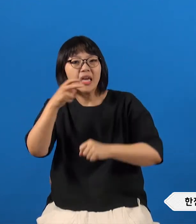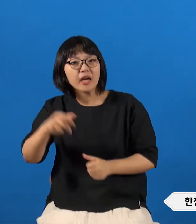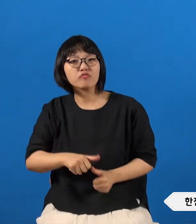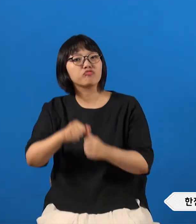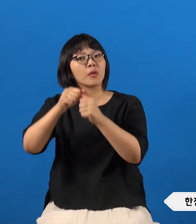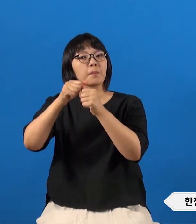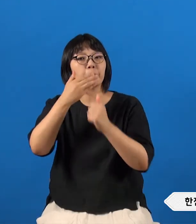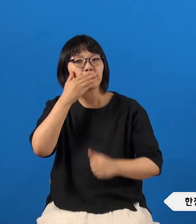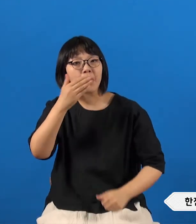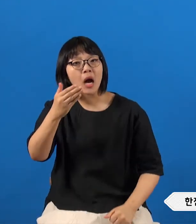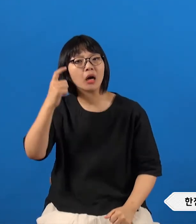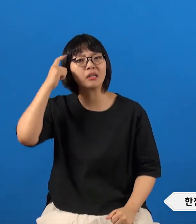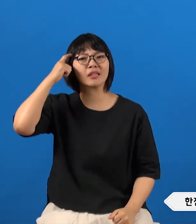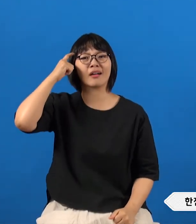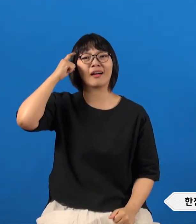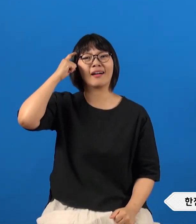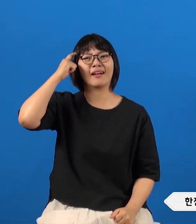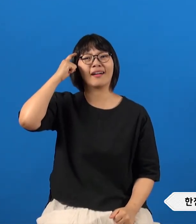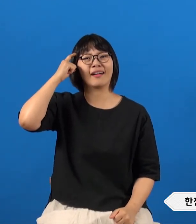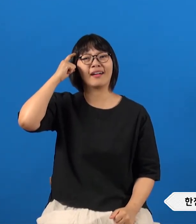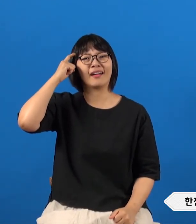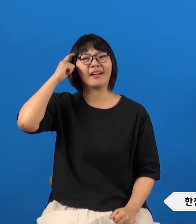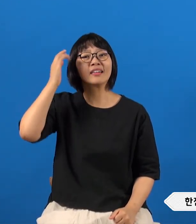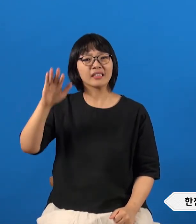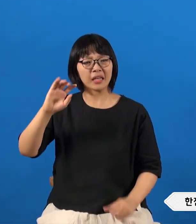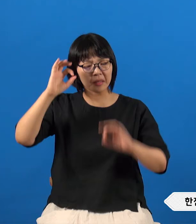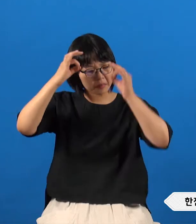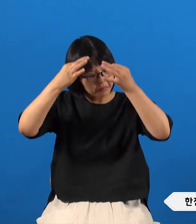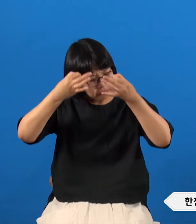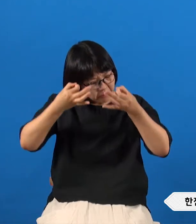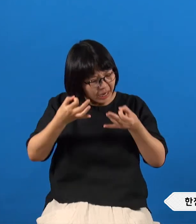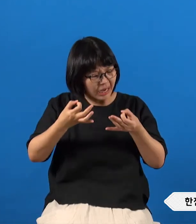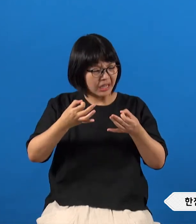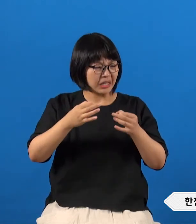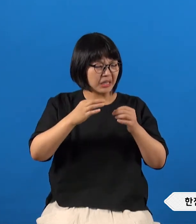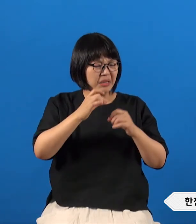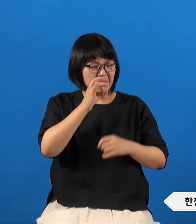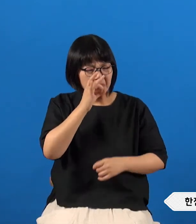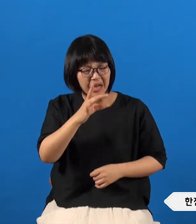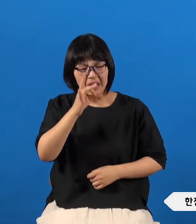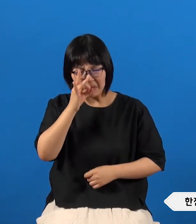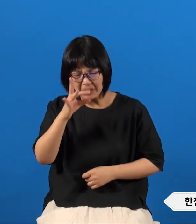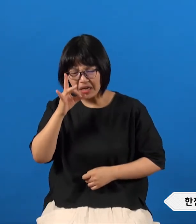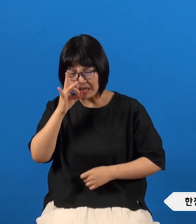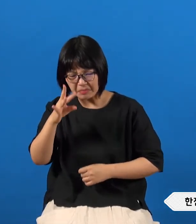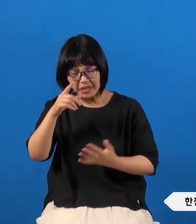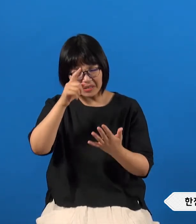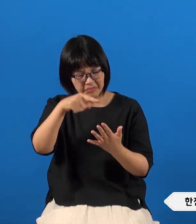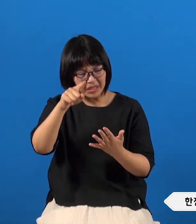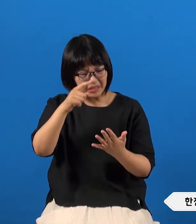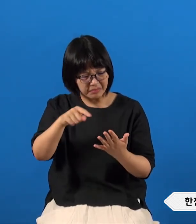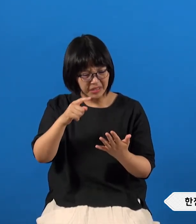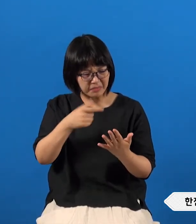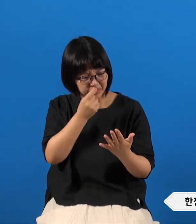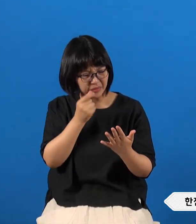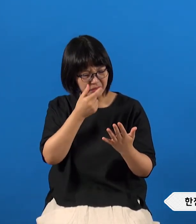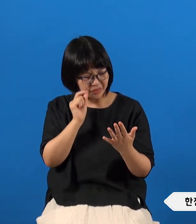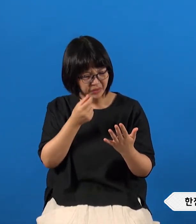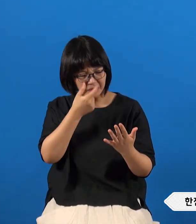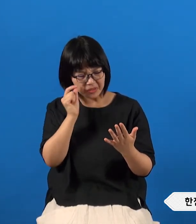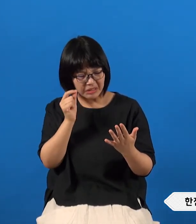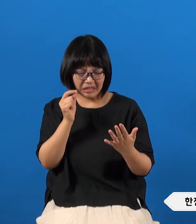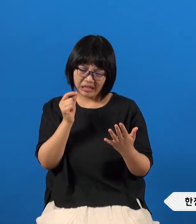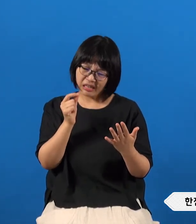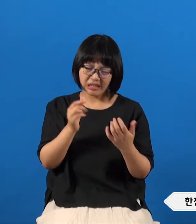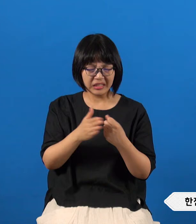알았습니다. 공표가 많아야 되는데 공표는 없고 하니까 그냥 구원의 확신을 가질 수가 없었던